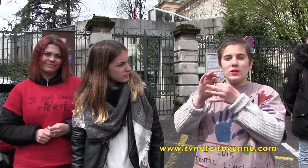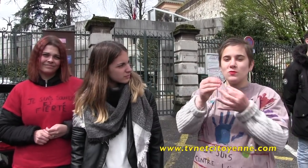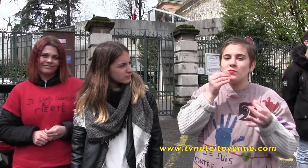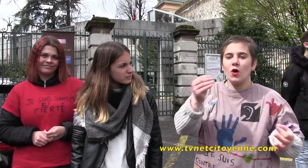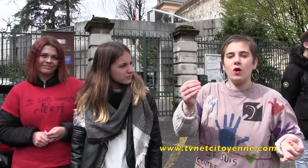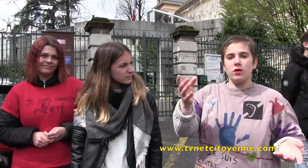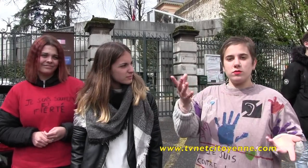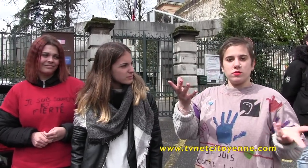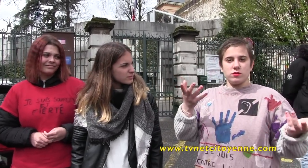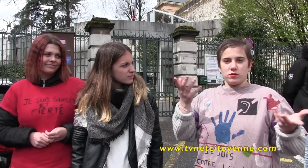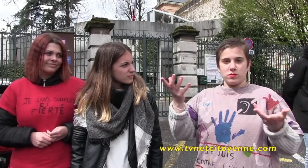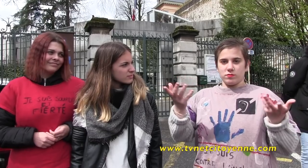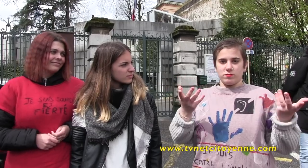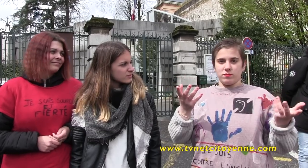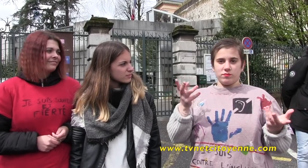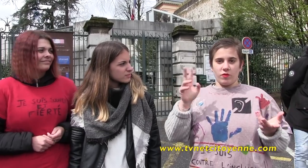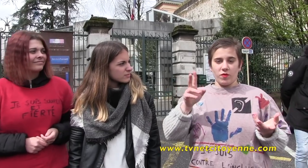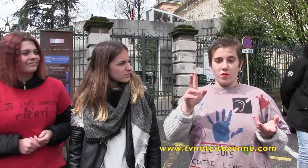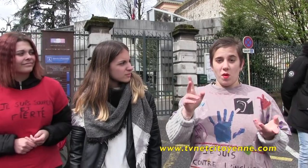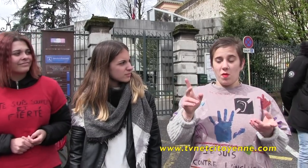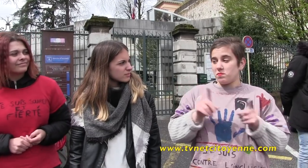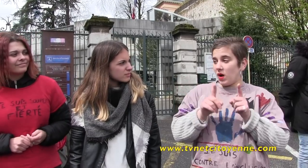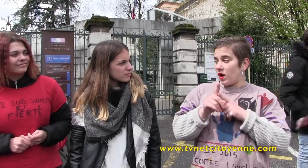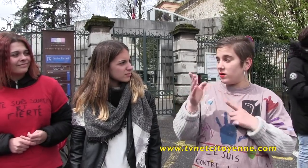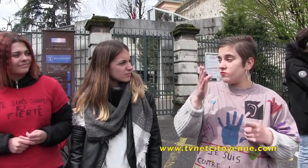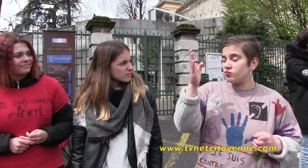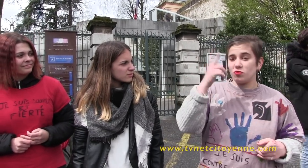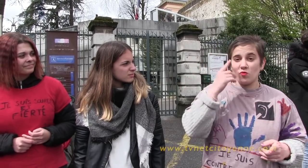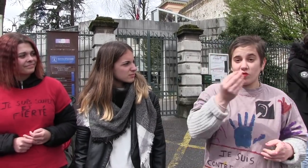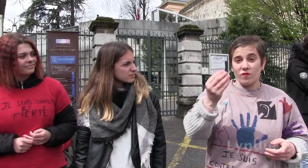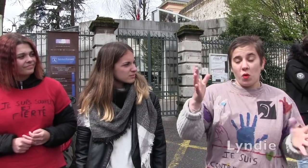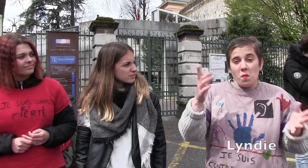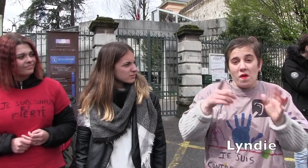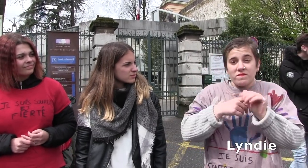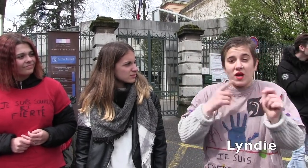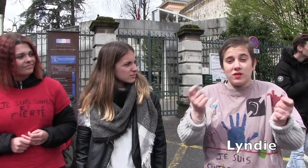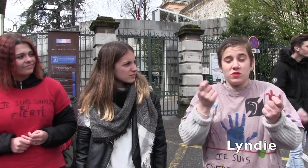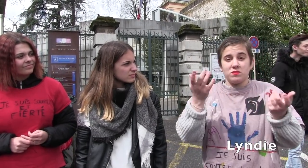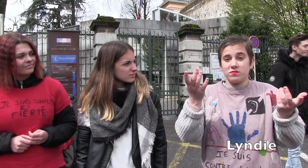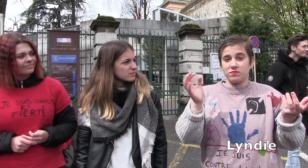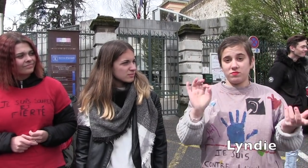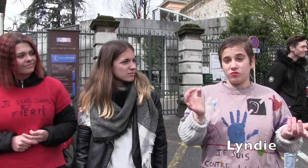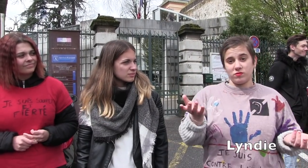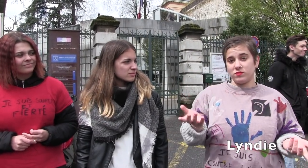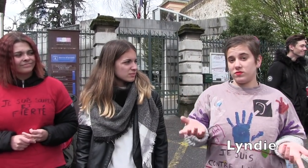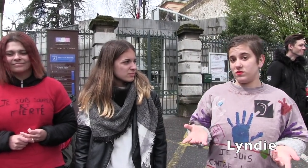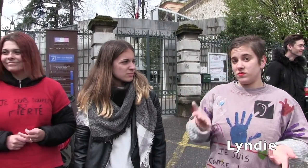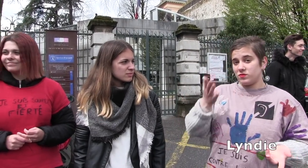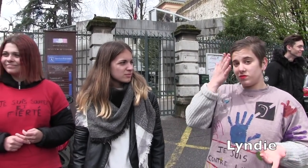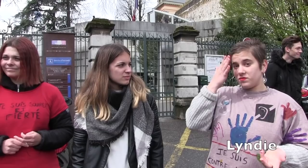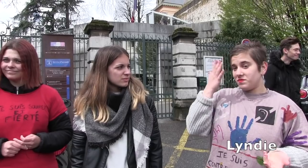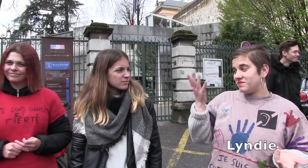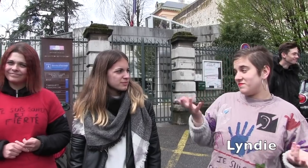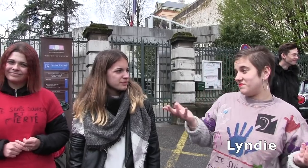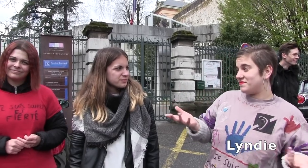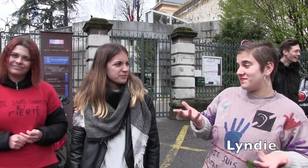comme une grande famille, la relation est bonne, vraiment. L'avenir pour les enfants, pour l'éducation, on ne sait pas, quoi.